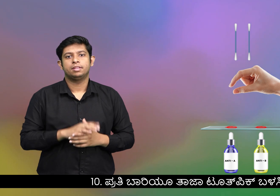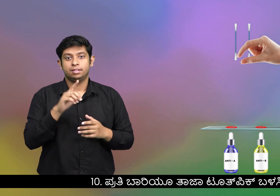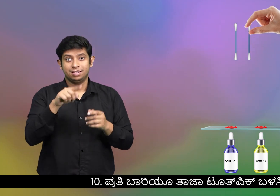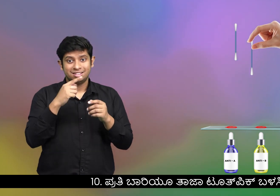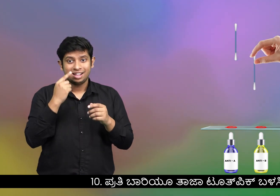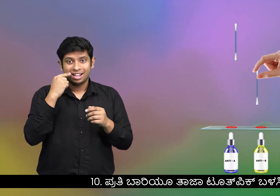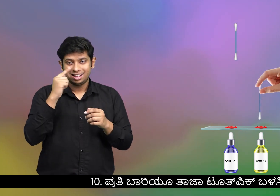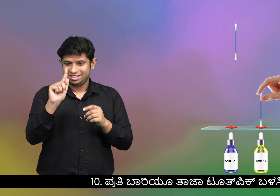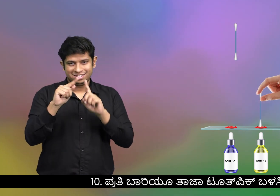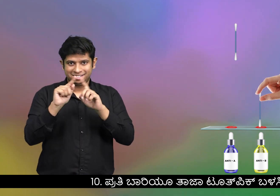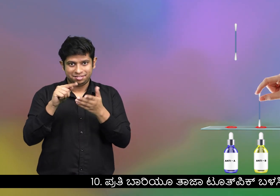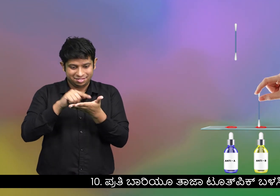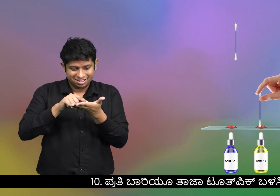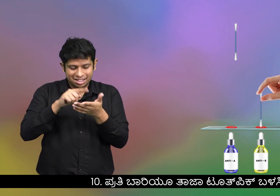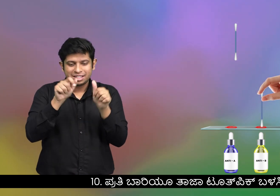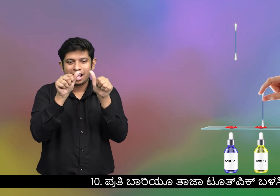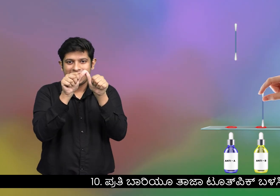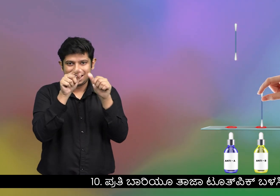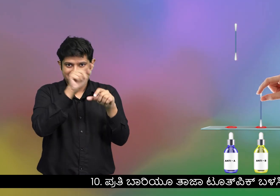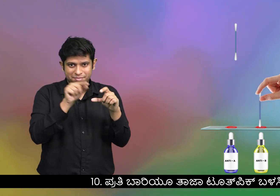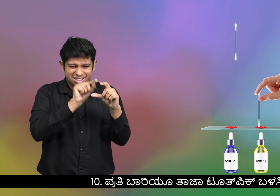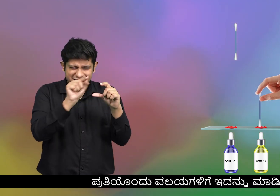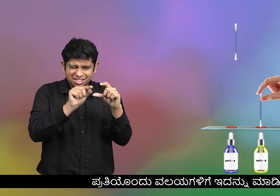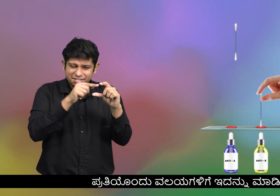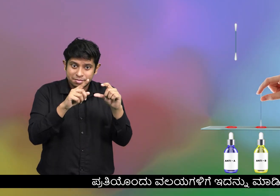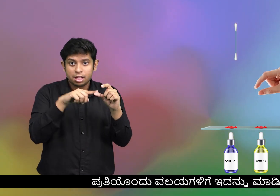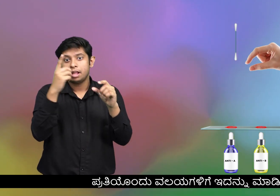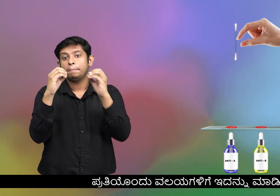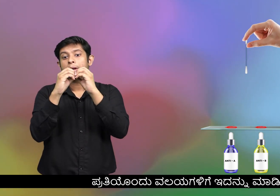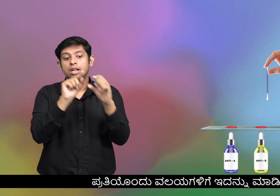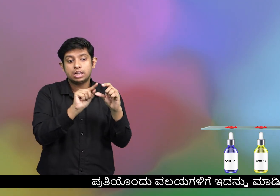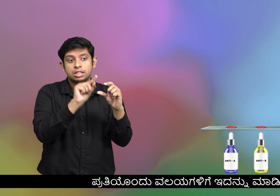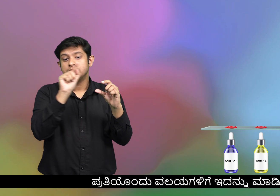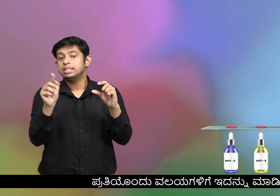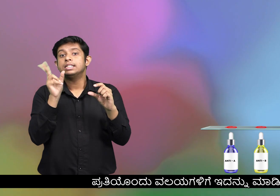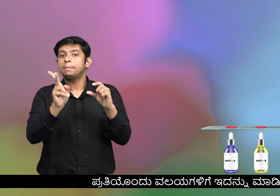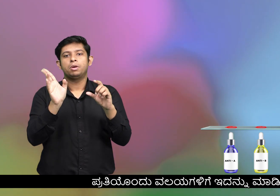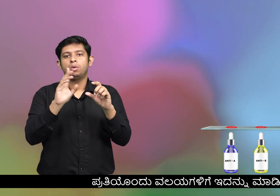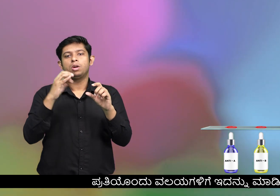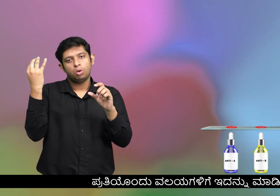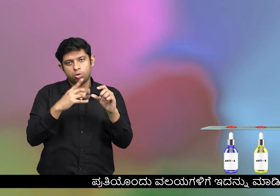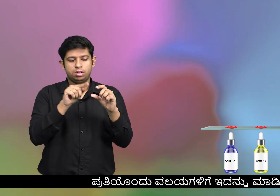10. ಪ್ರತಿ ಬಾರಿಯೂ ತಾಜಾ ಟೂತ್ ಪಿಕ್ ಬಳಸಿ ಪ್ರತಿಯೊಂದು ವಲಯಗಳಿಗೆ ಇದನ್ನು ಮಾಡಿ.